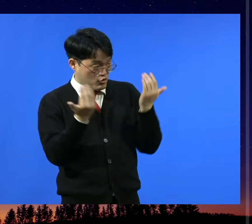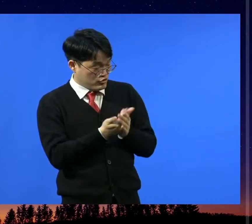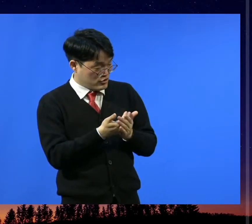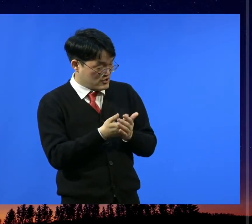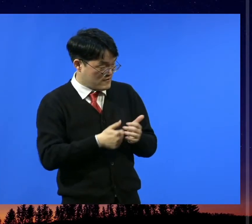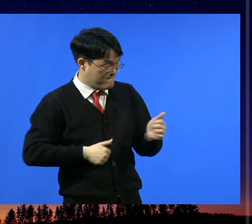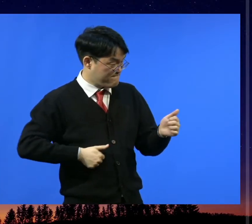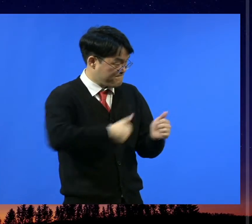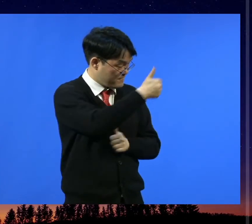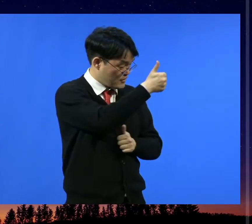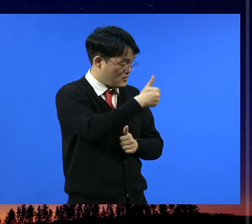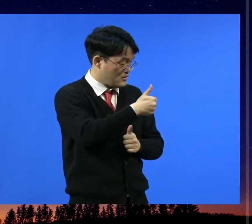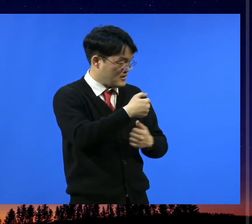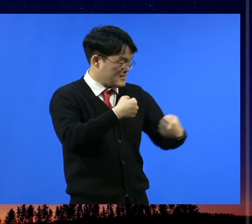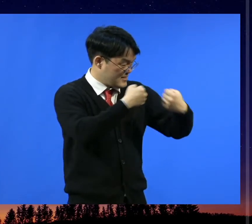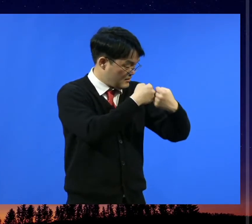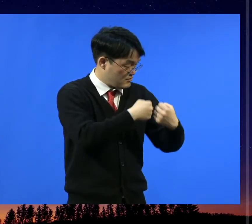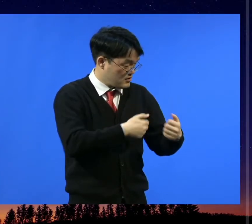기도라는 것이 기도.